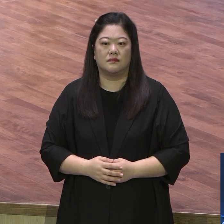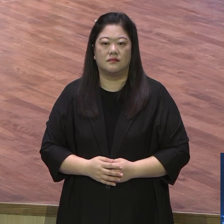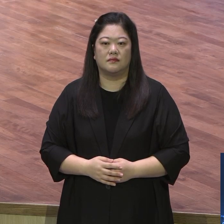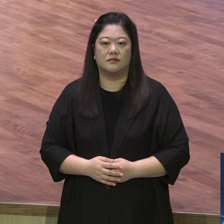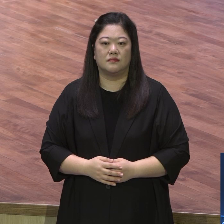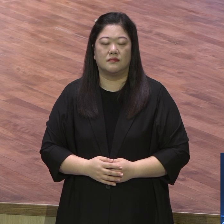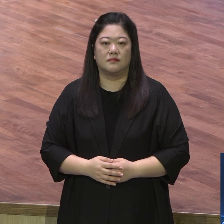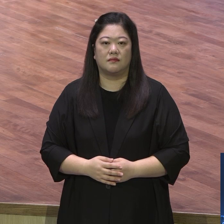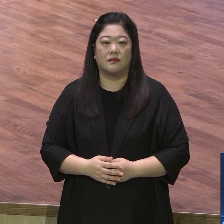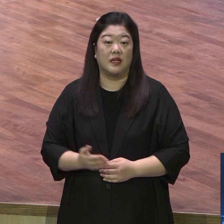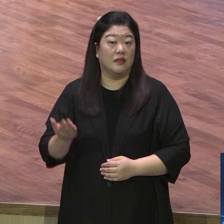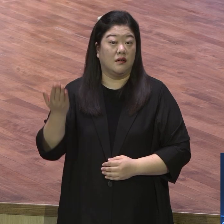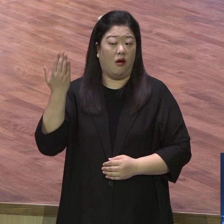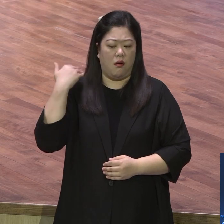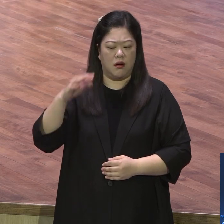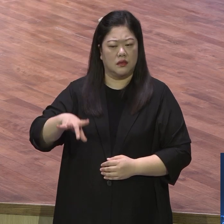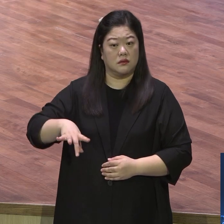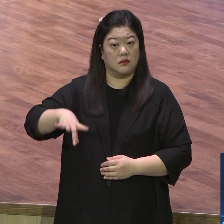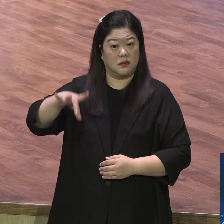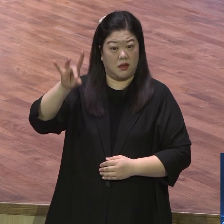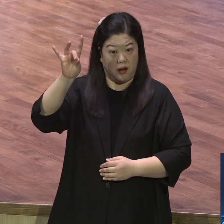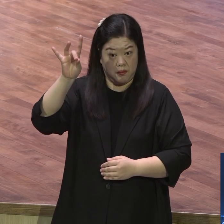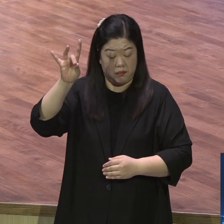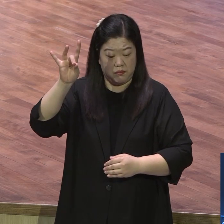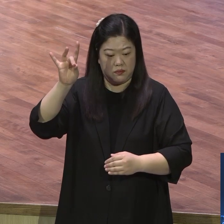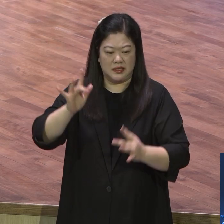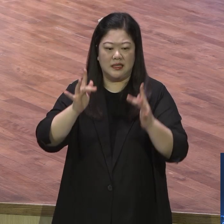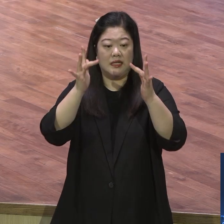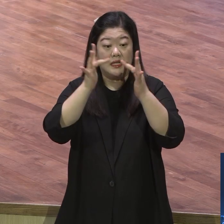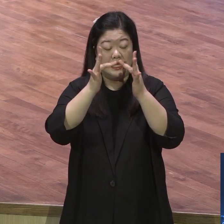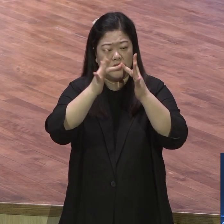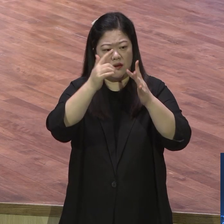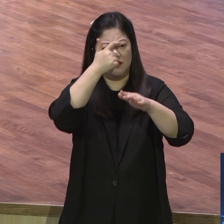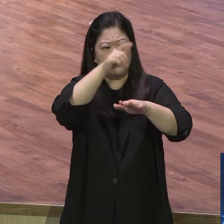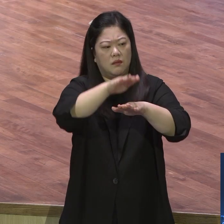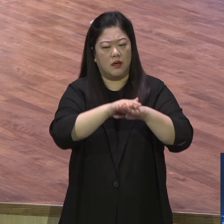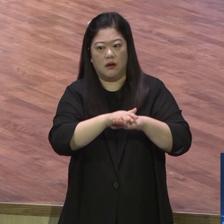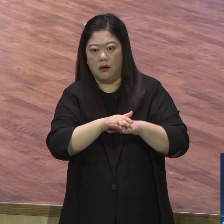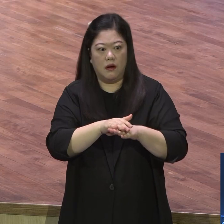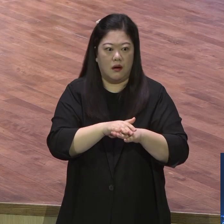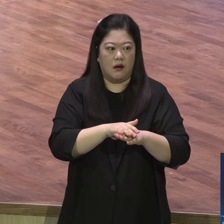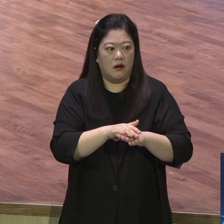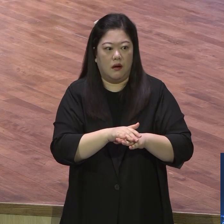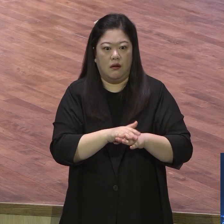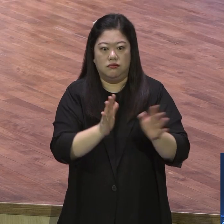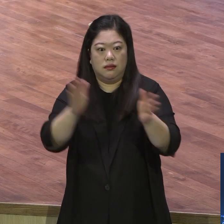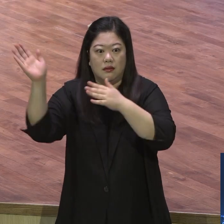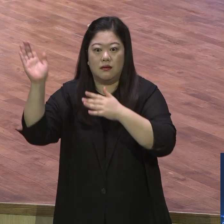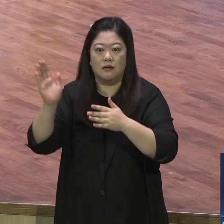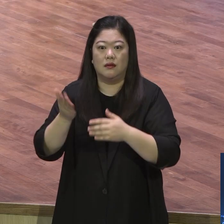지나갔는데 이번에는 너무 슬프고 우리 교인들이 이렇게